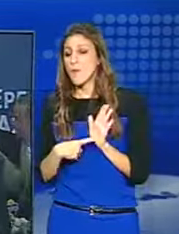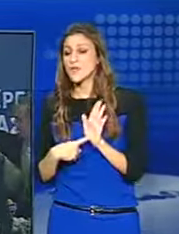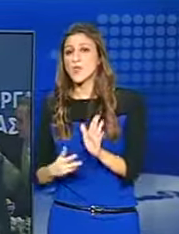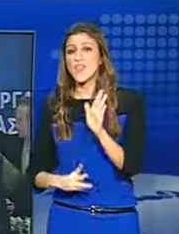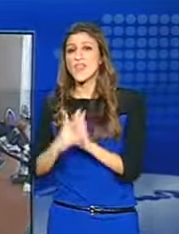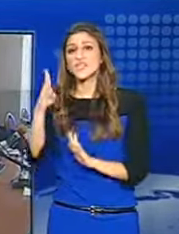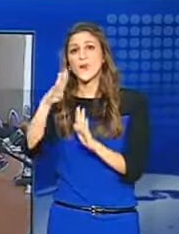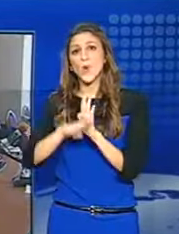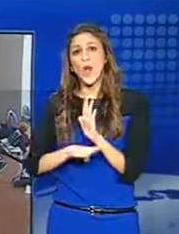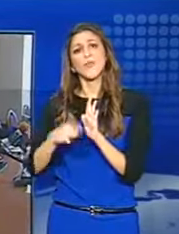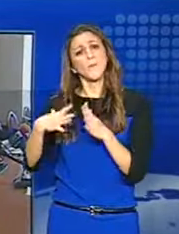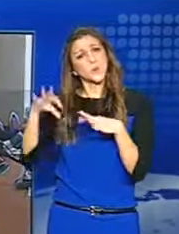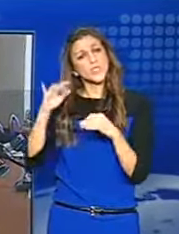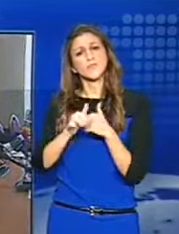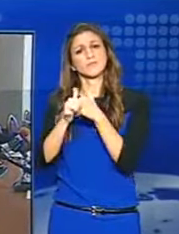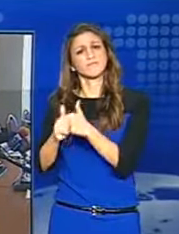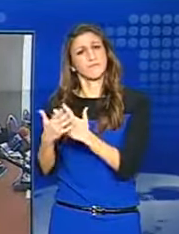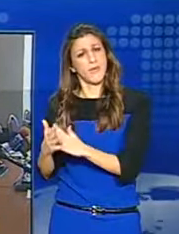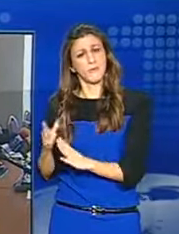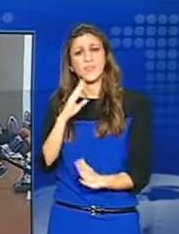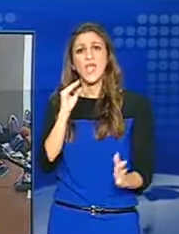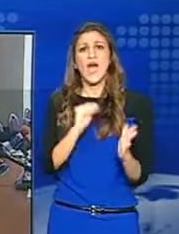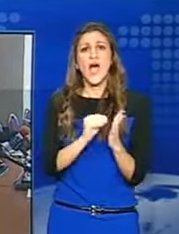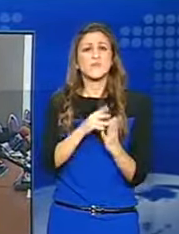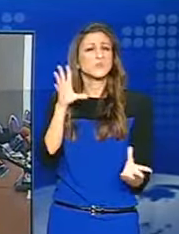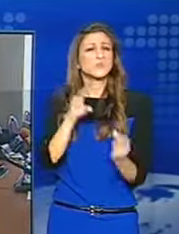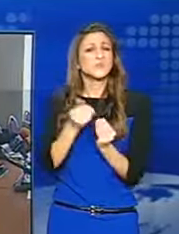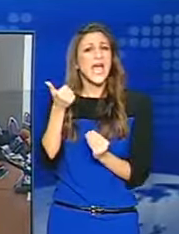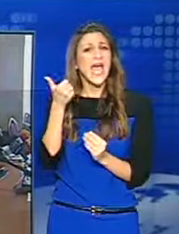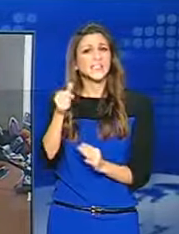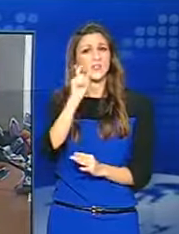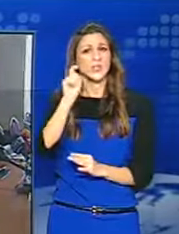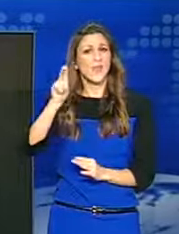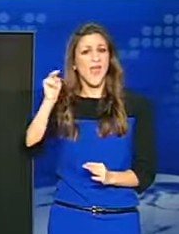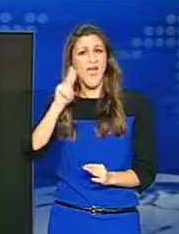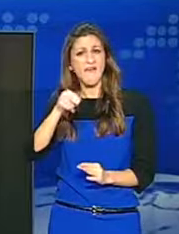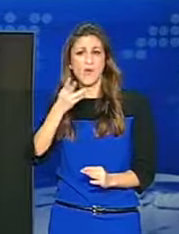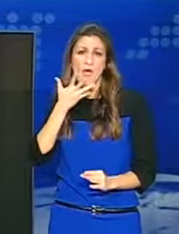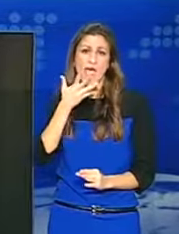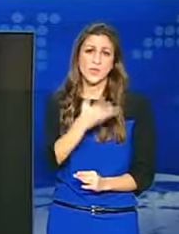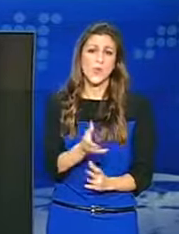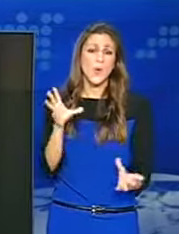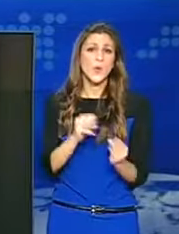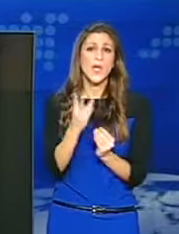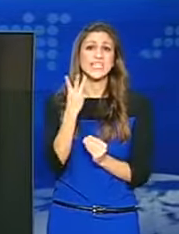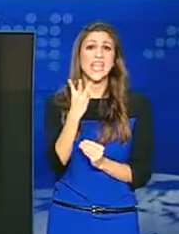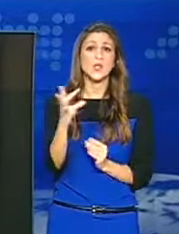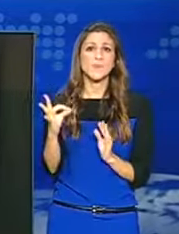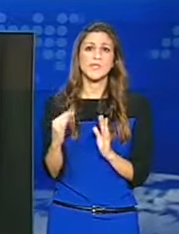ήδη υλοποιούνται έχουν συνολικό κόστος 3 εκατομμύρια και αφορούν 350.000 νέους έως 35